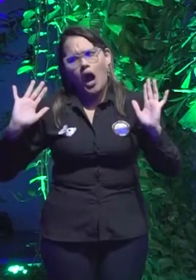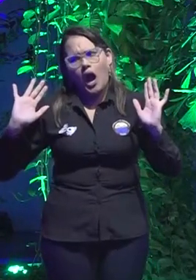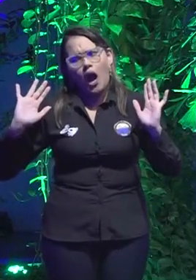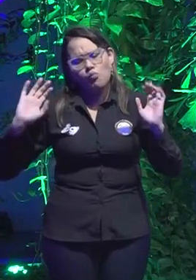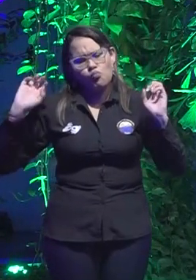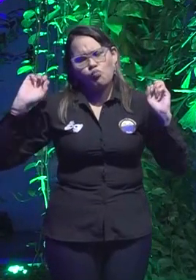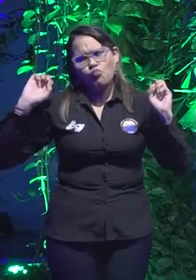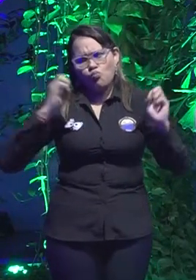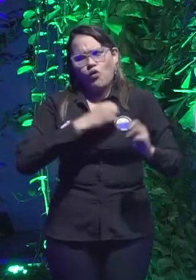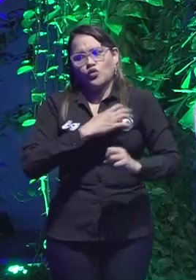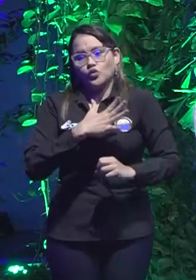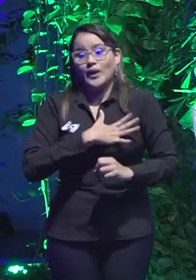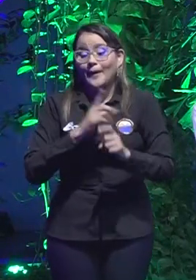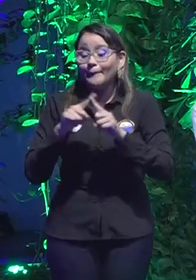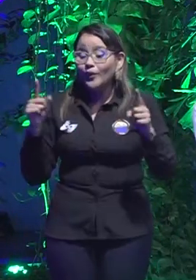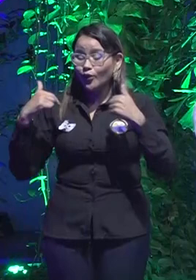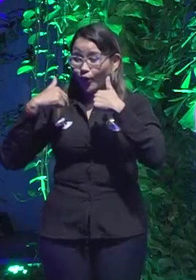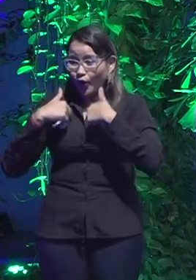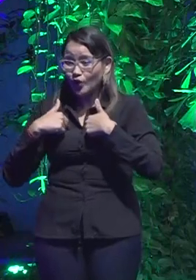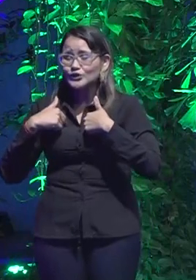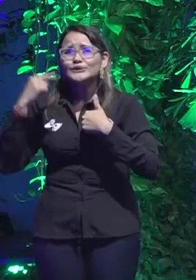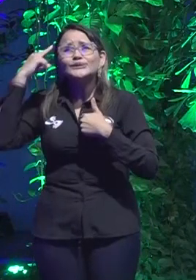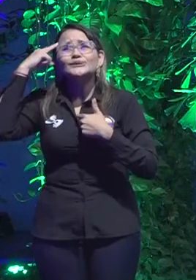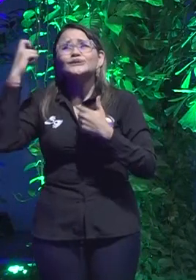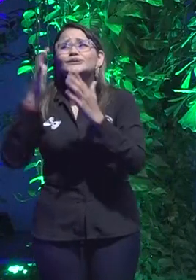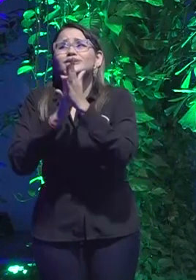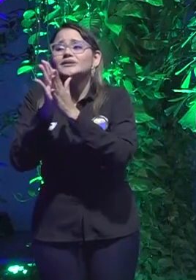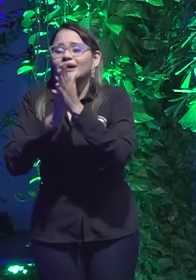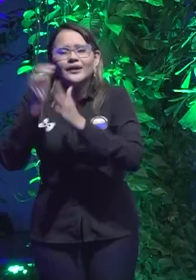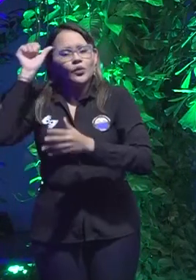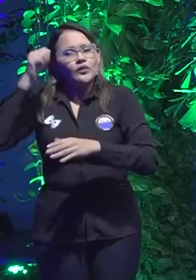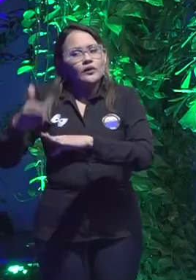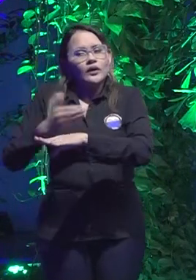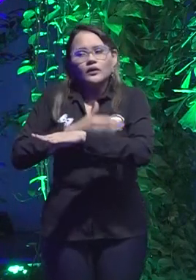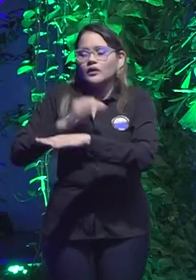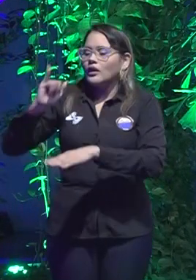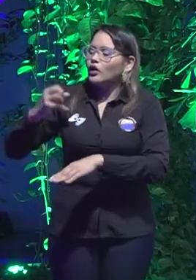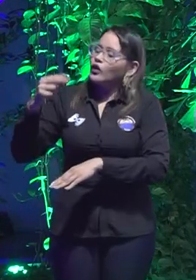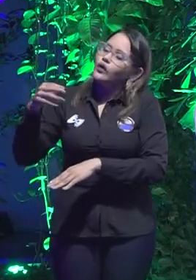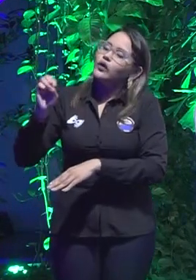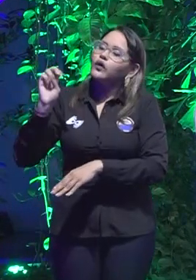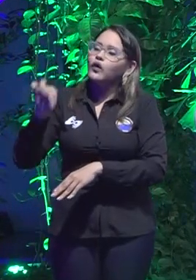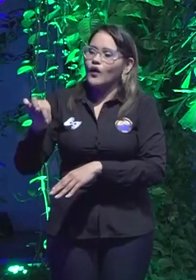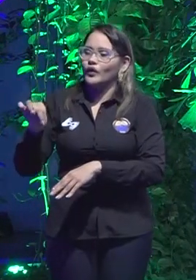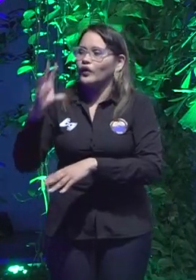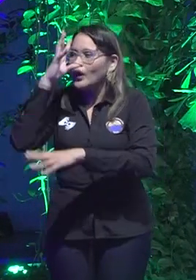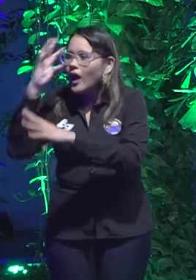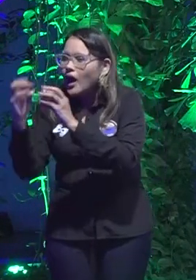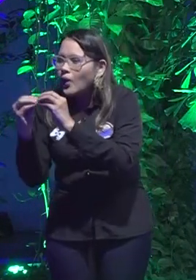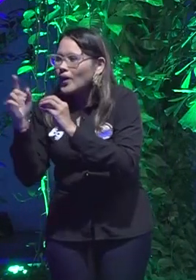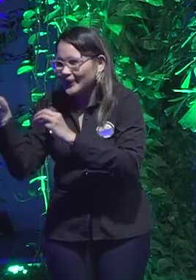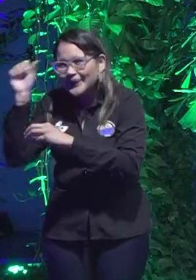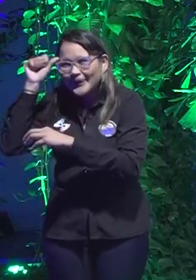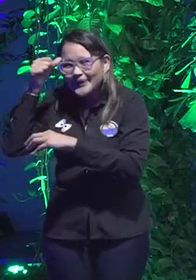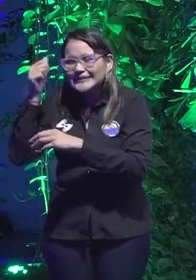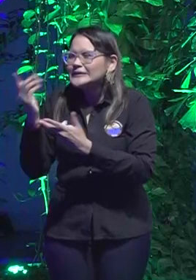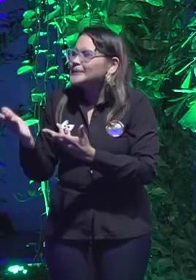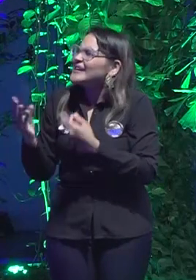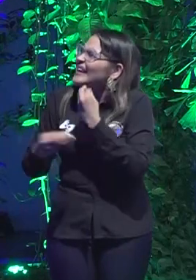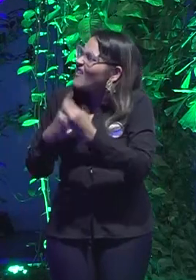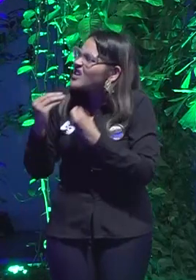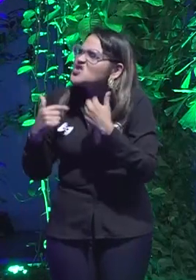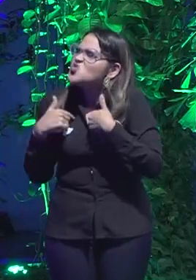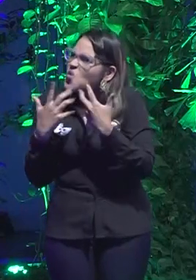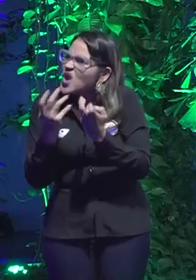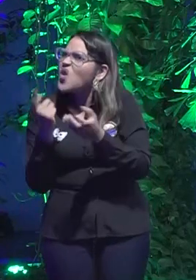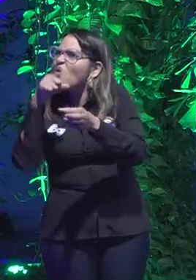y en ese momento al profesor John Taborda, que estaba acompañándonos en el equipo directivo, pues dijimos, bueno, pero miremos qué piden, porque yo